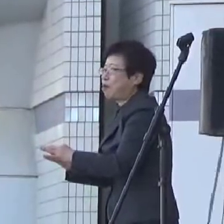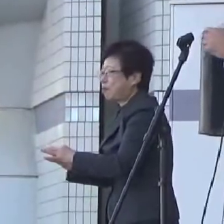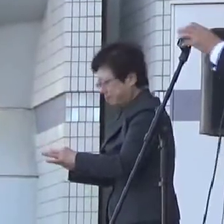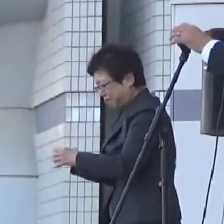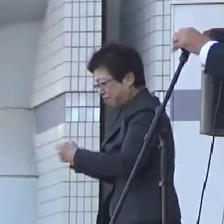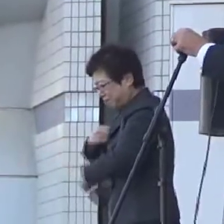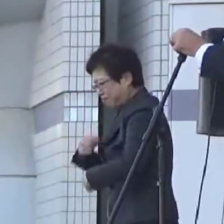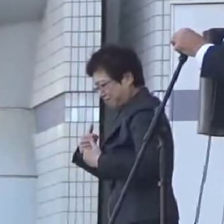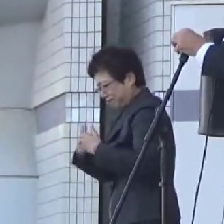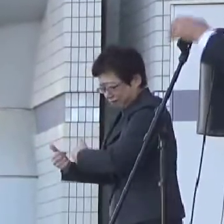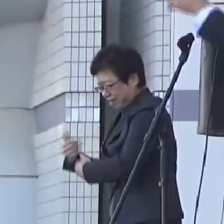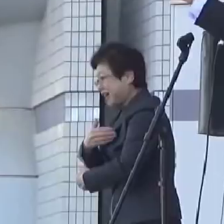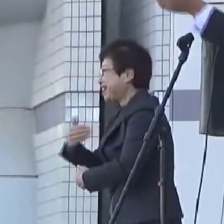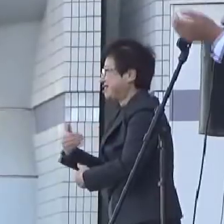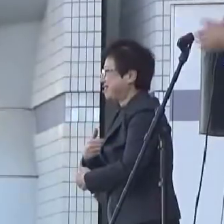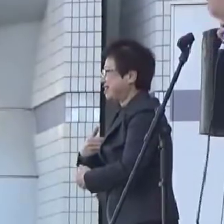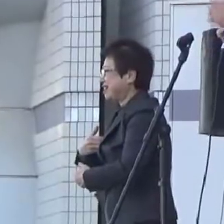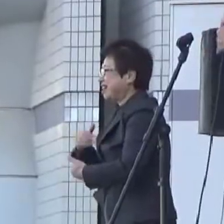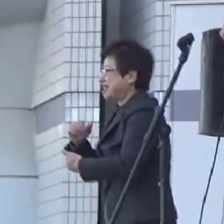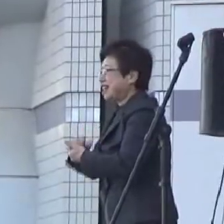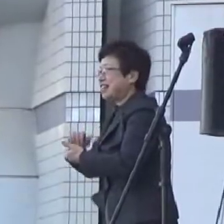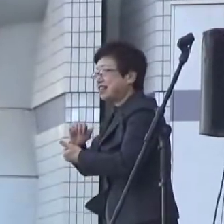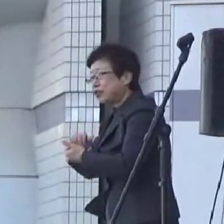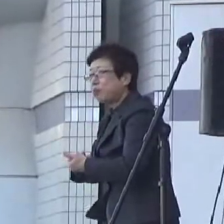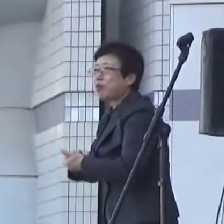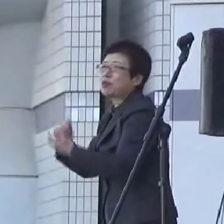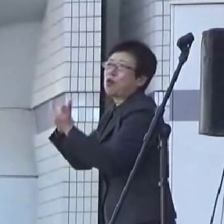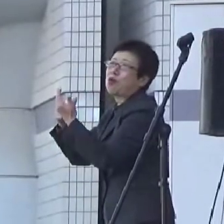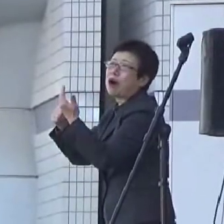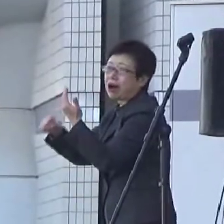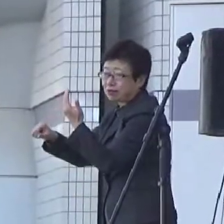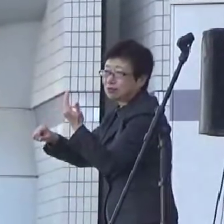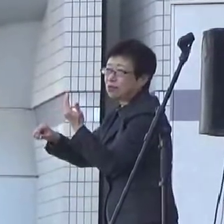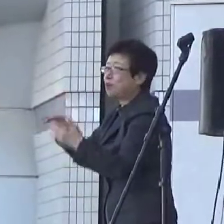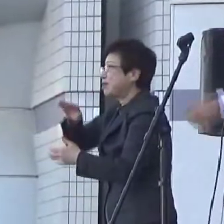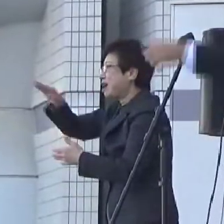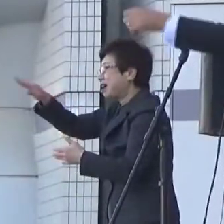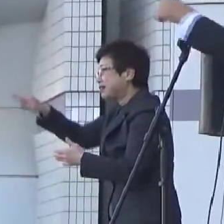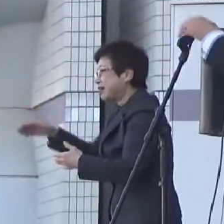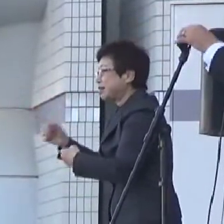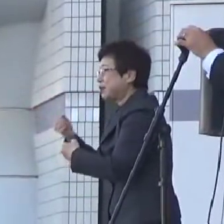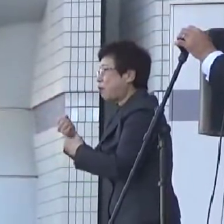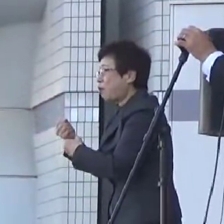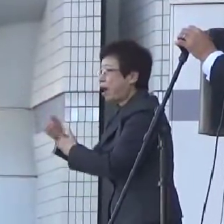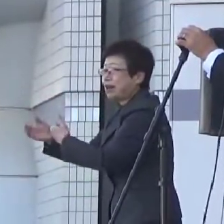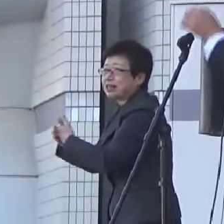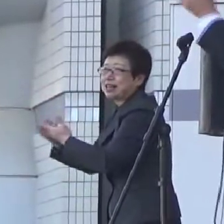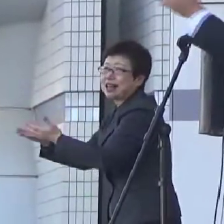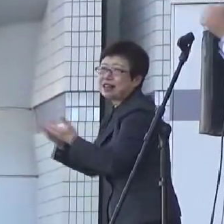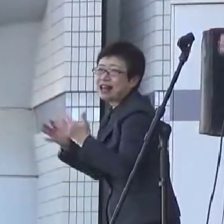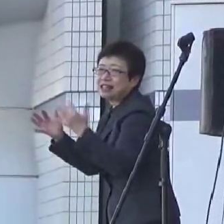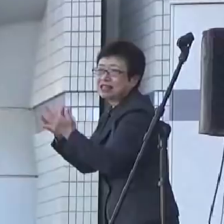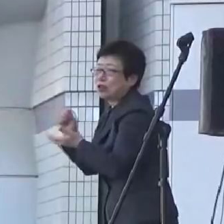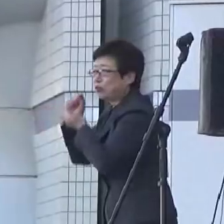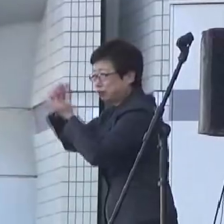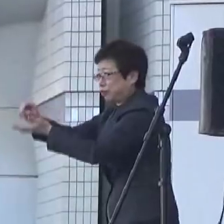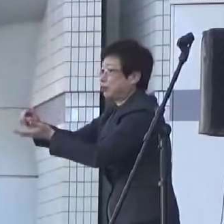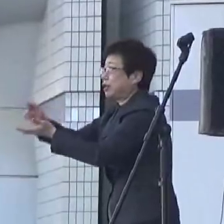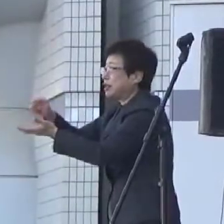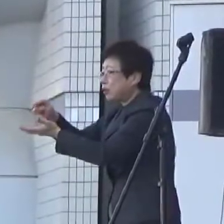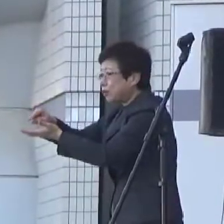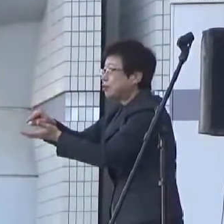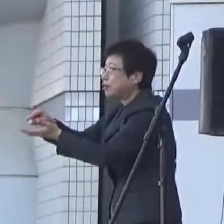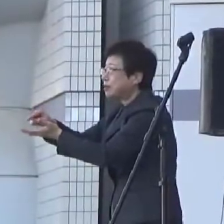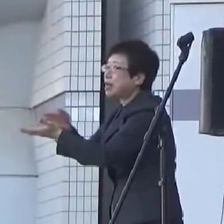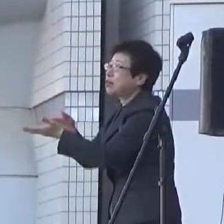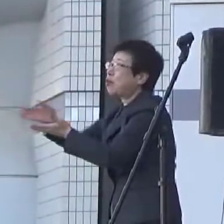ぜひともですね、この原発ゼロ基本法案、これをね、皆さんに応援していただいて審議をする。そしてこれを通す。そのため